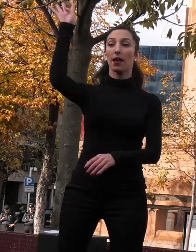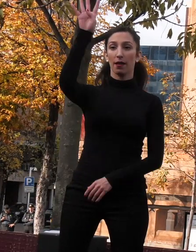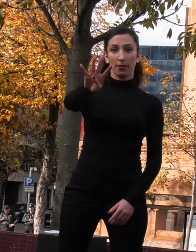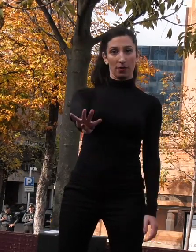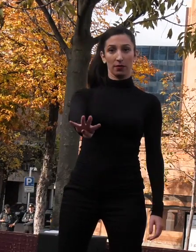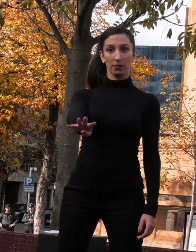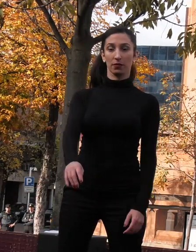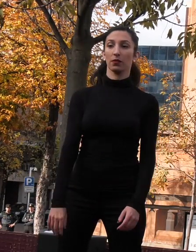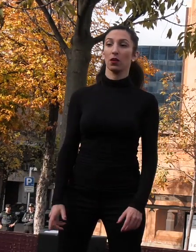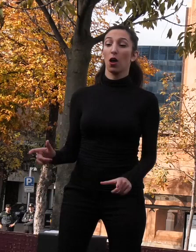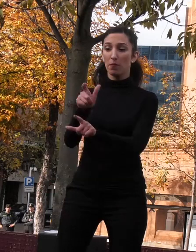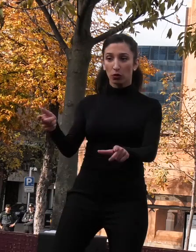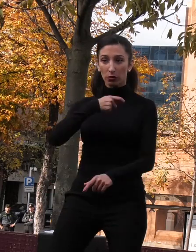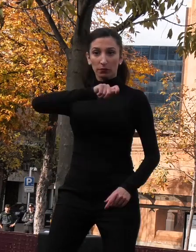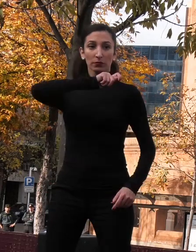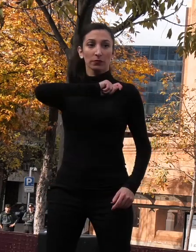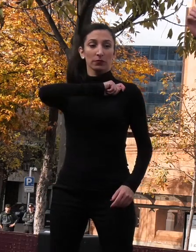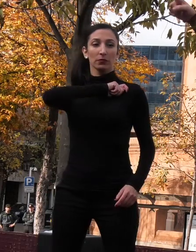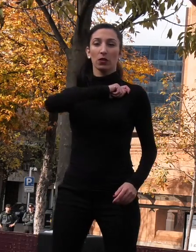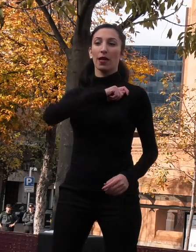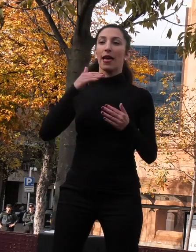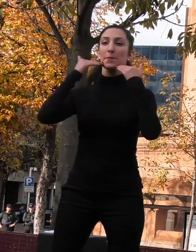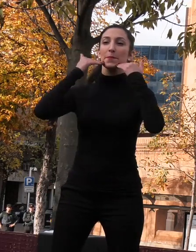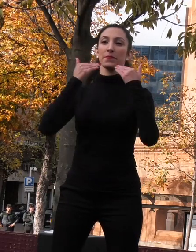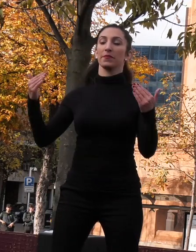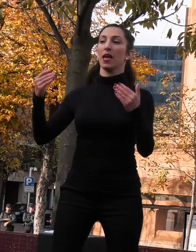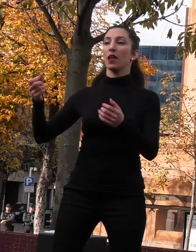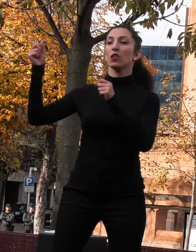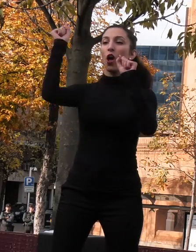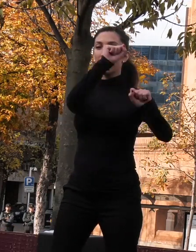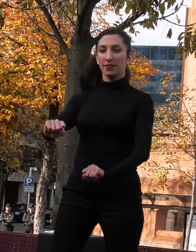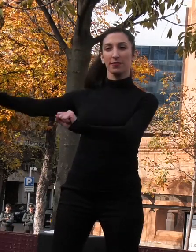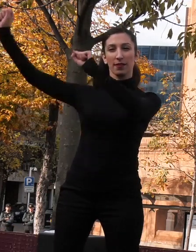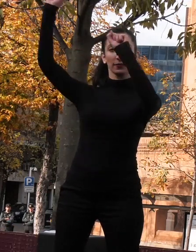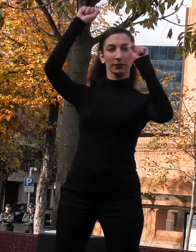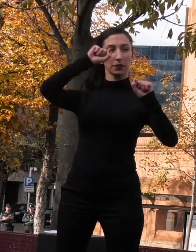catalans, españoles, benvinguts a la resistencia.